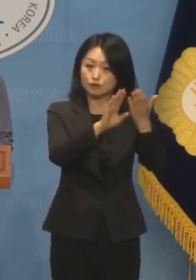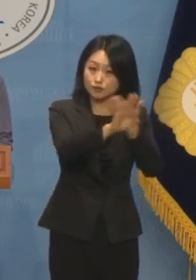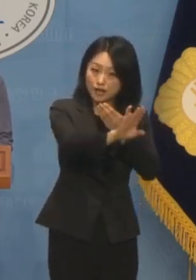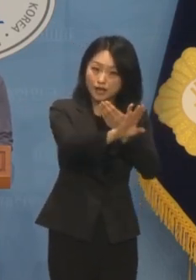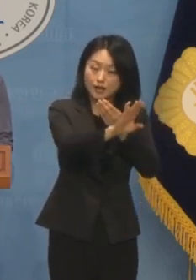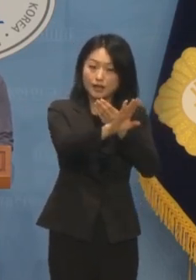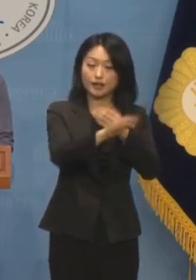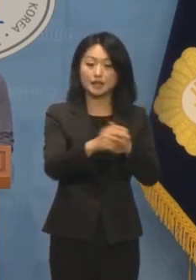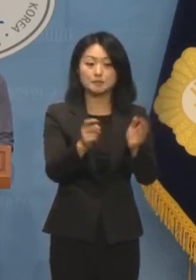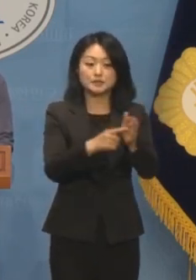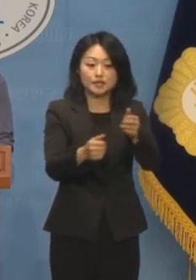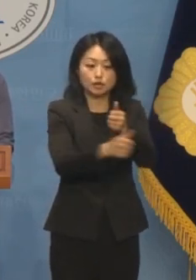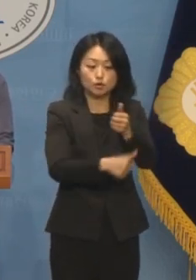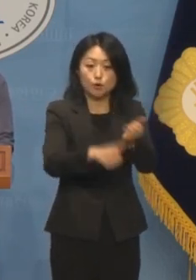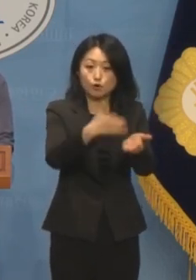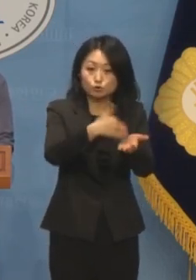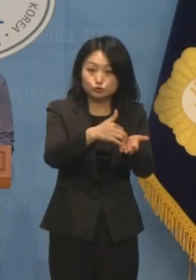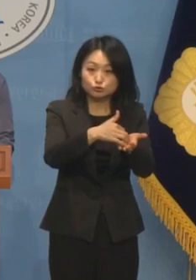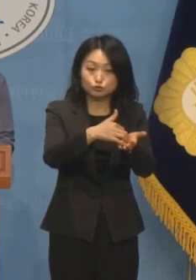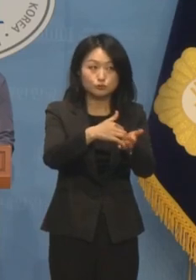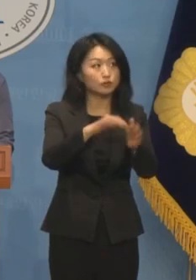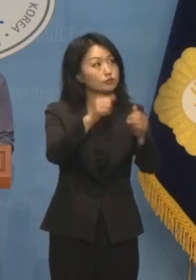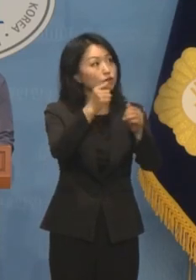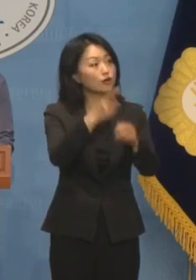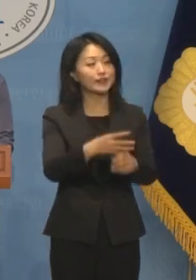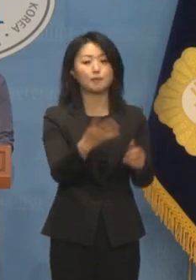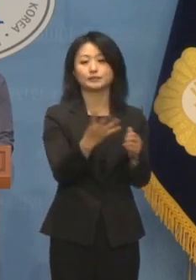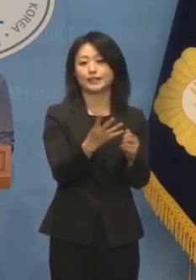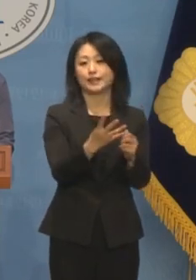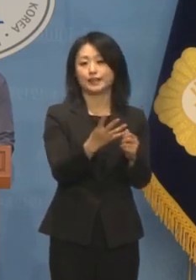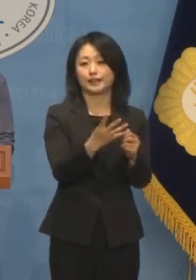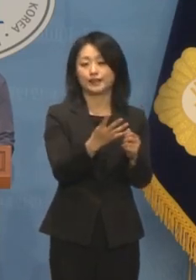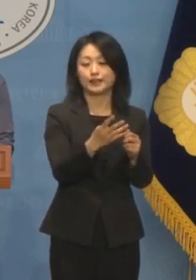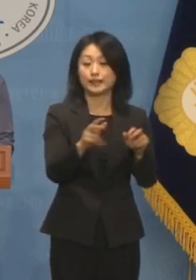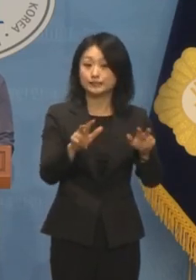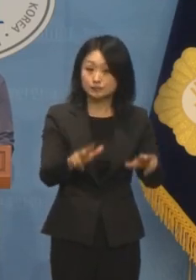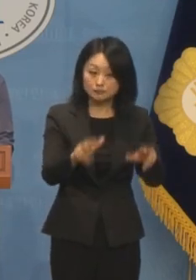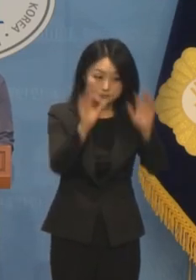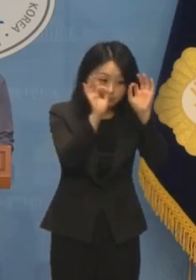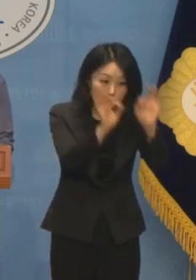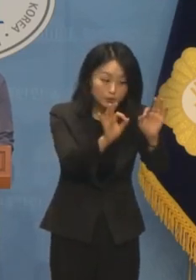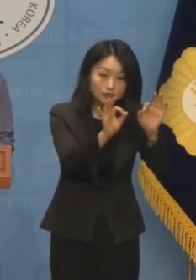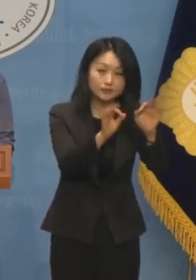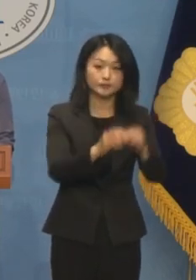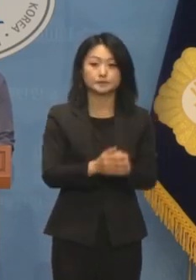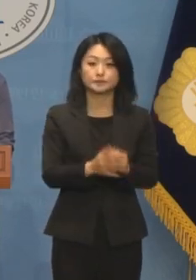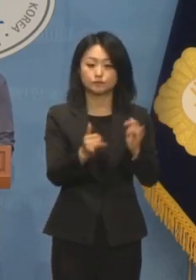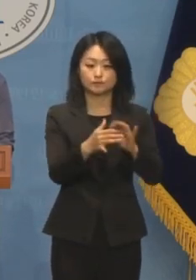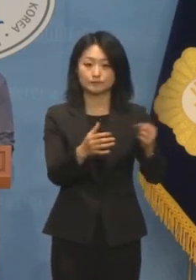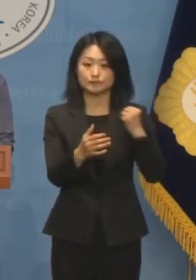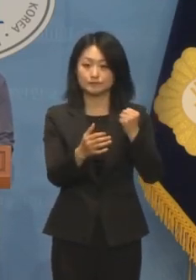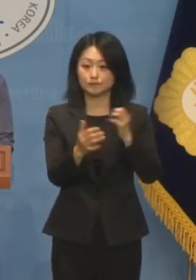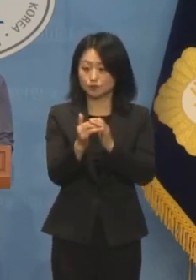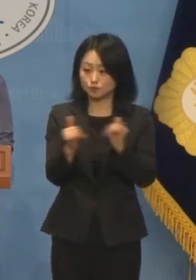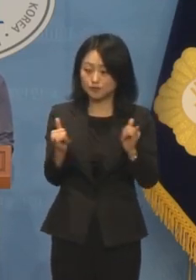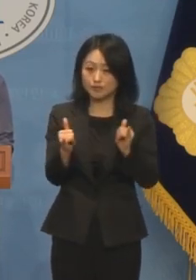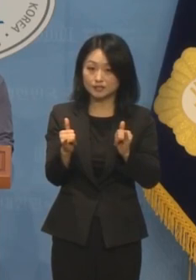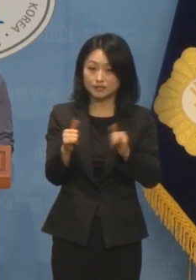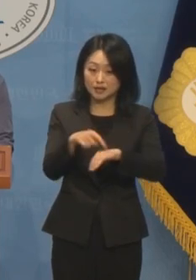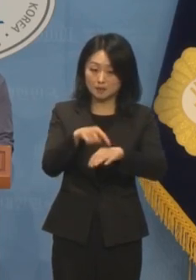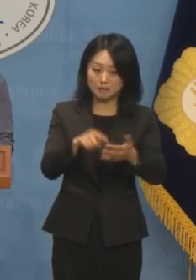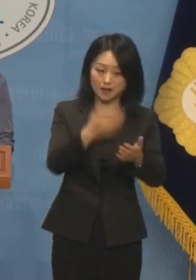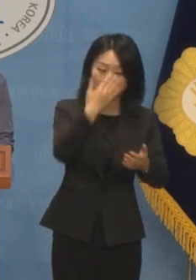무려 4번째 비대위원회입니다. 그러나 딱 한 달이 지난 지금 국민의힘은 총선 민심을